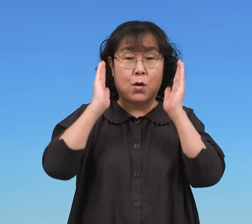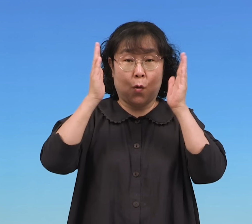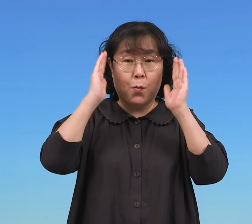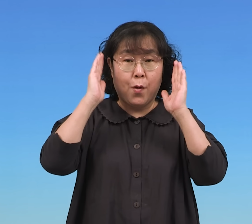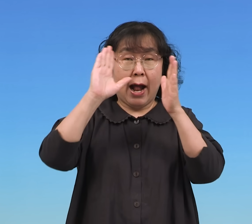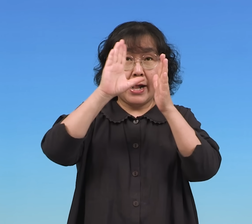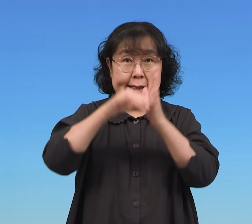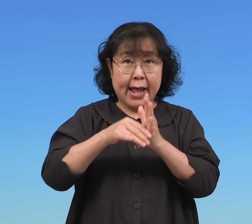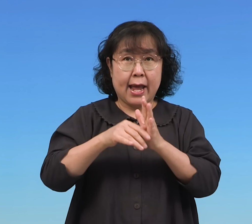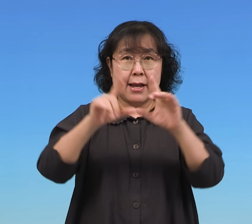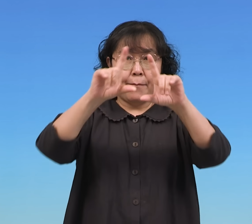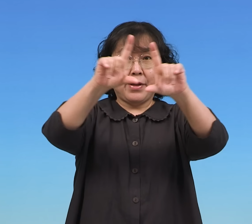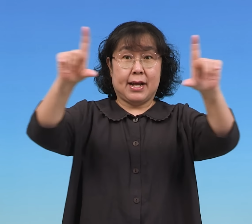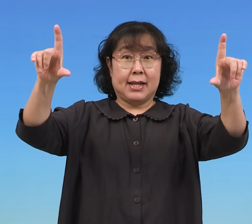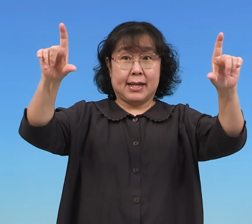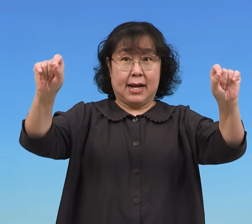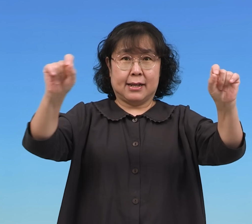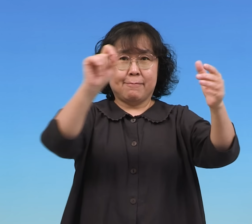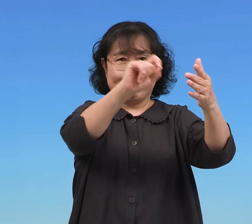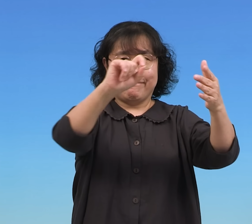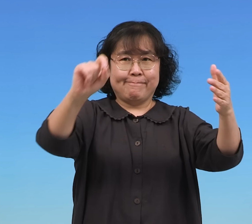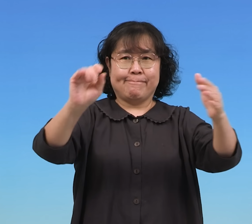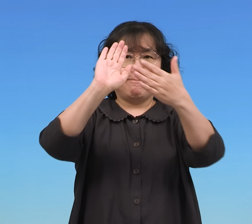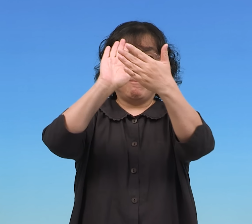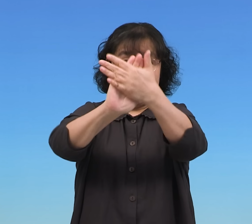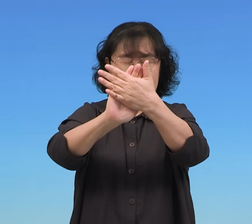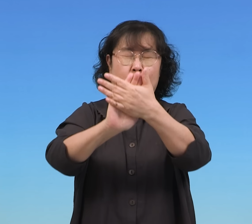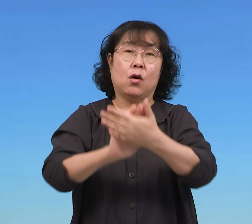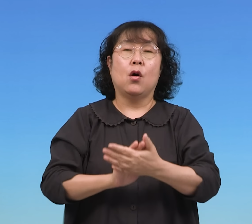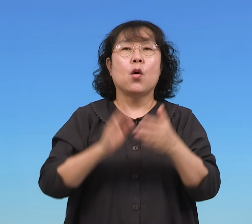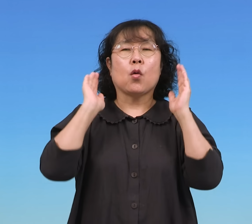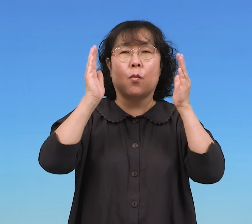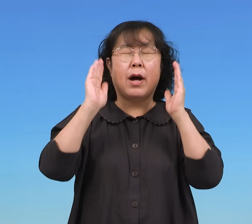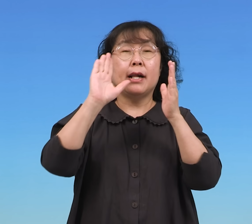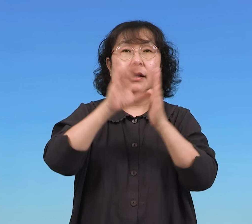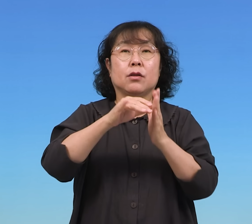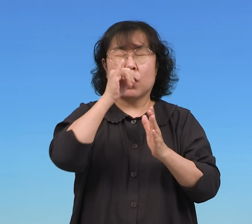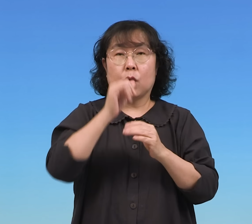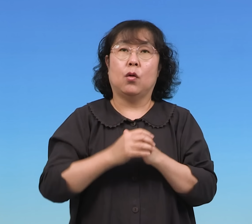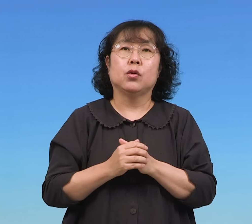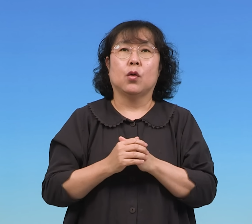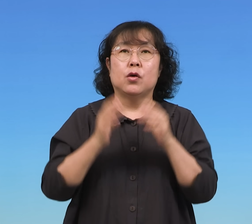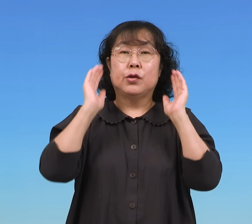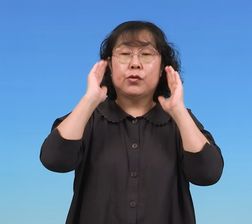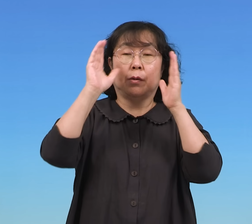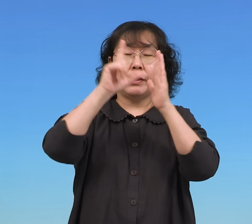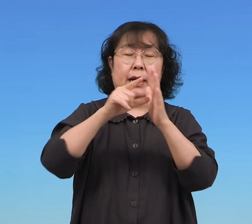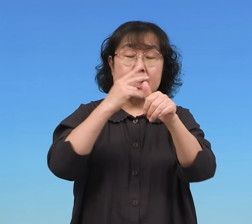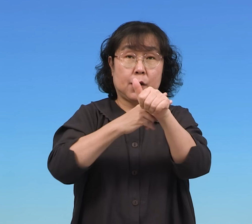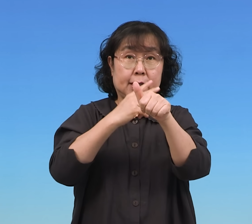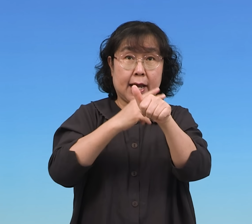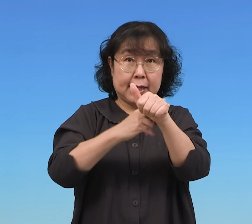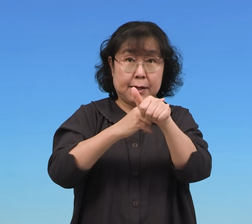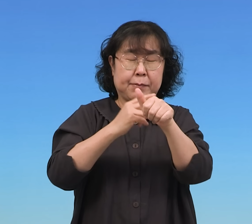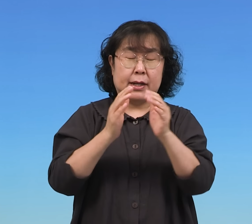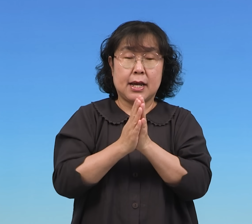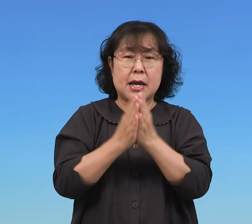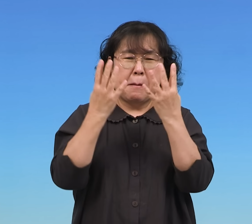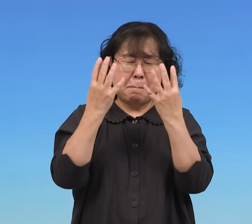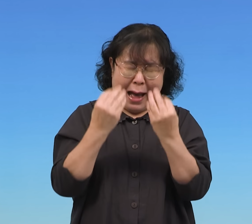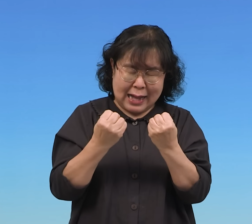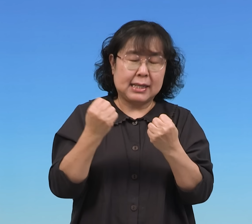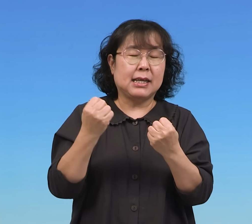나의 사전에는 불가능이 없다 이렇게 써놓고 공부하기도 하고요. 또 그런가 하면은 수업 시간에 선생님들이